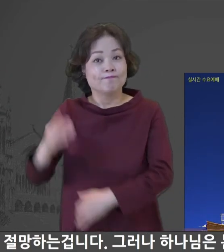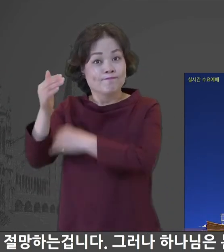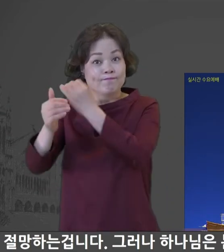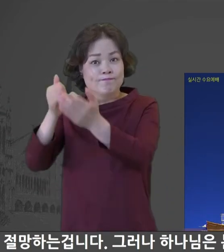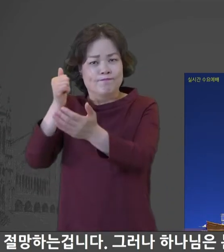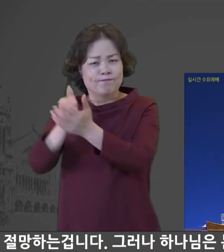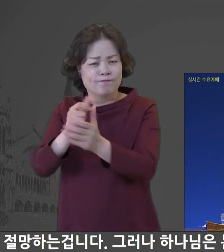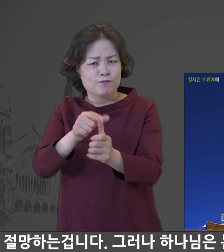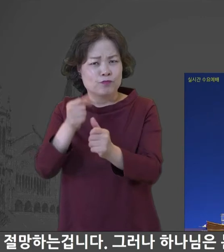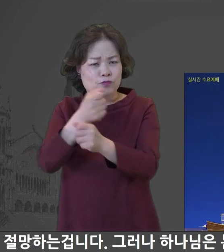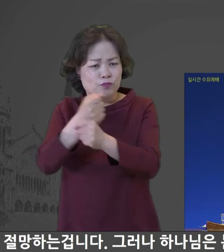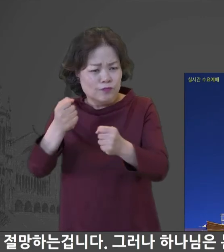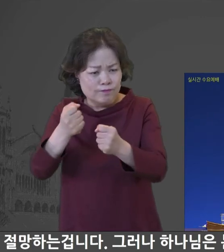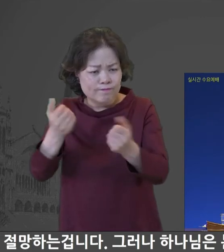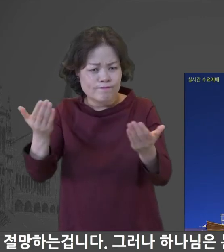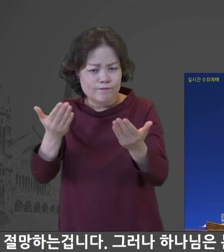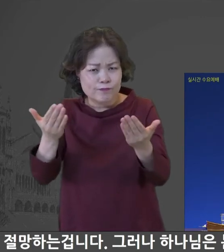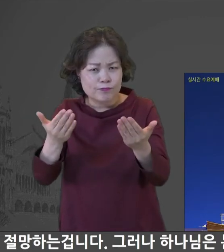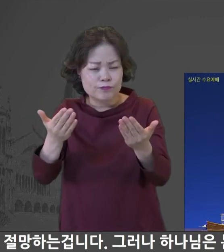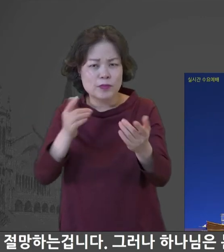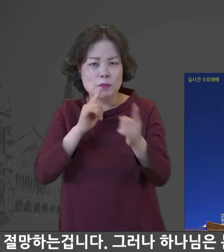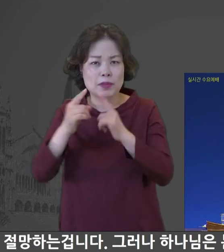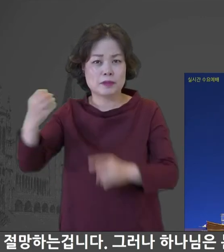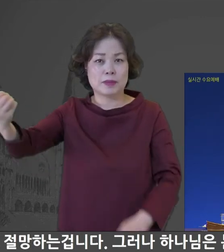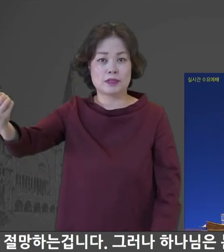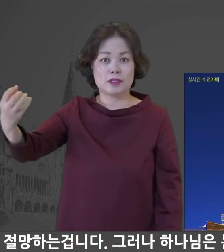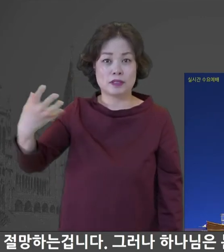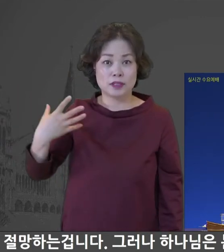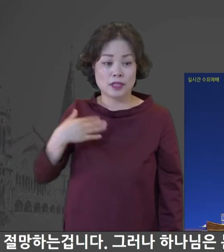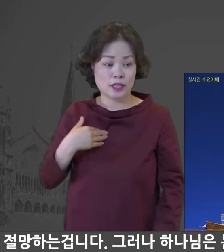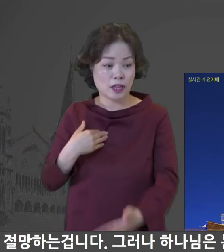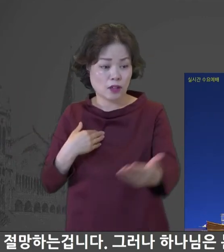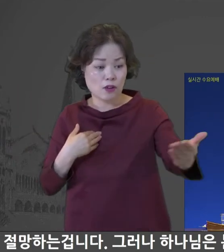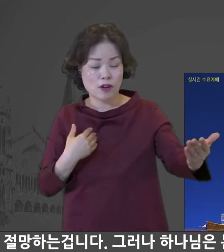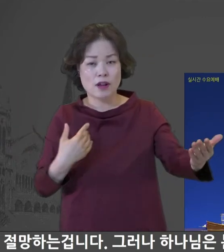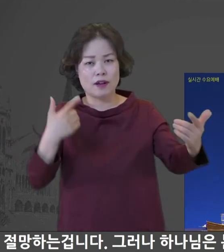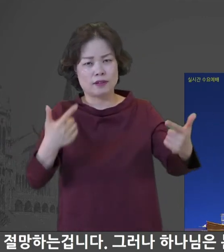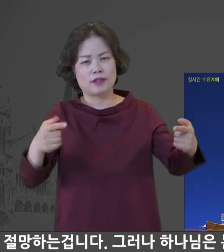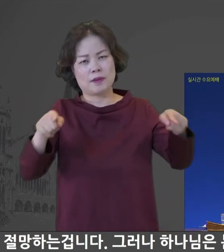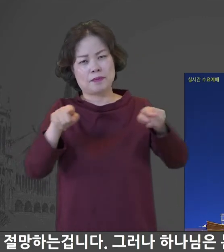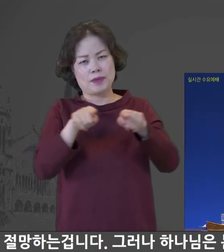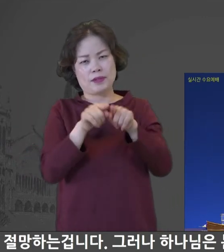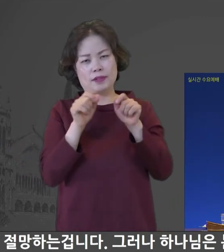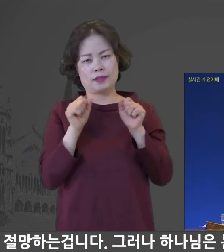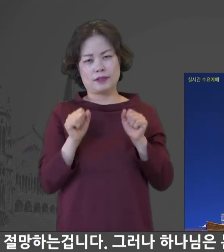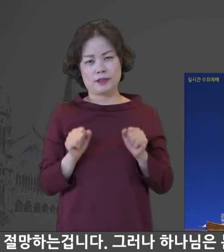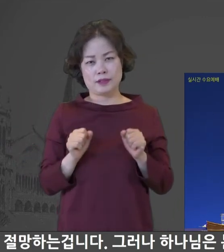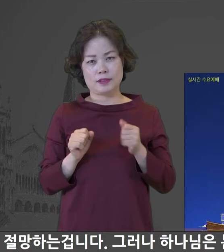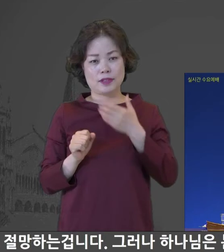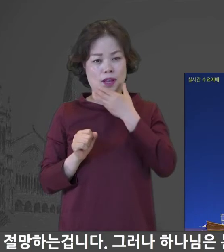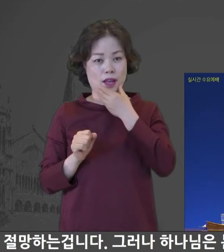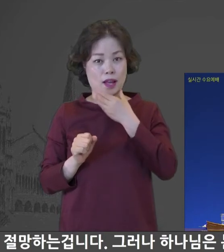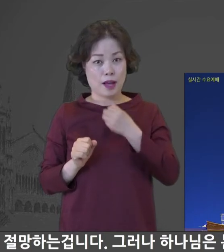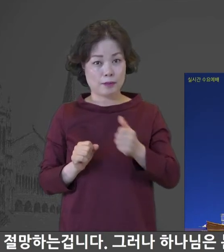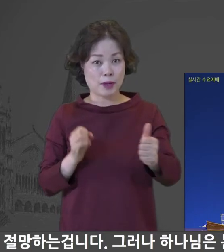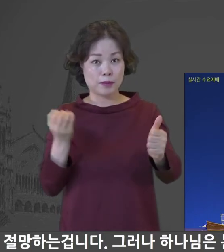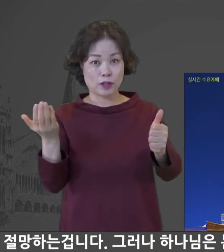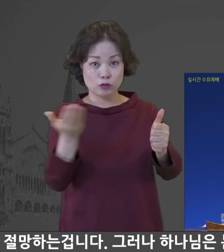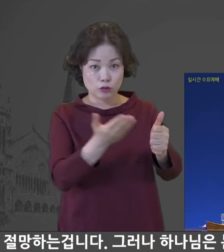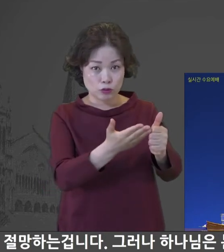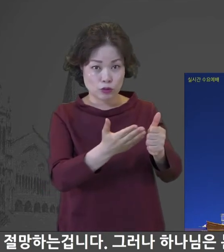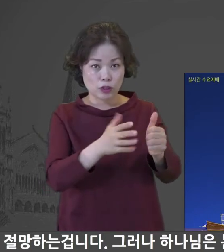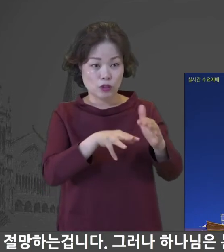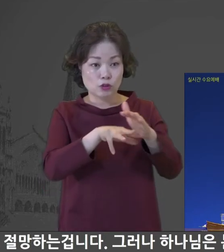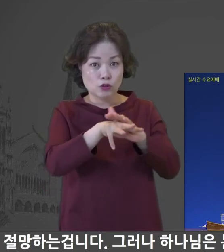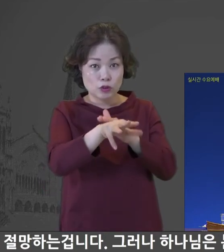하나님께서는 구속사역을 펼쳐가시면서 늘 이 말씀을 하셨습니다. 내가 너희와 함께한다. 아브라함에게도 이 말씀을 주셨고, 출애굽의